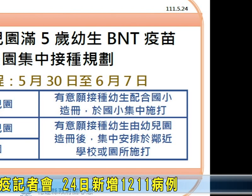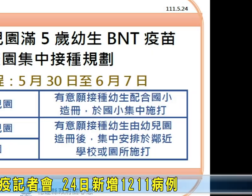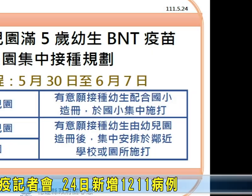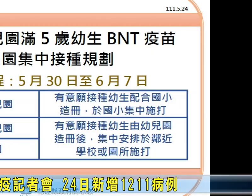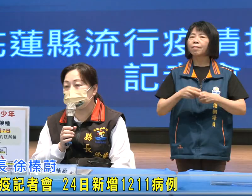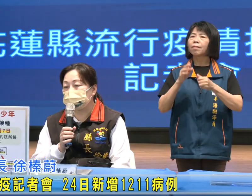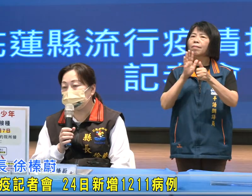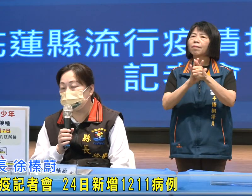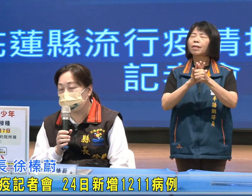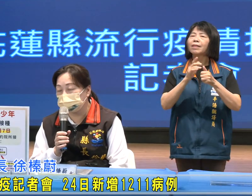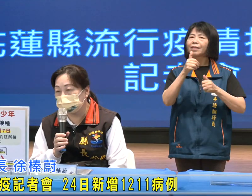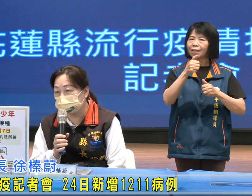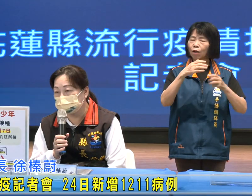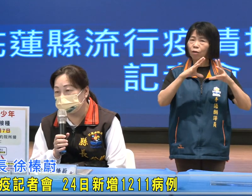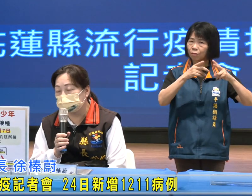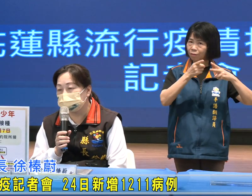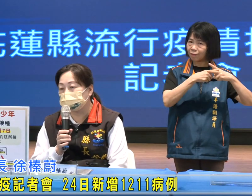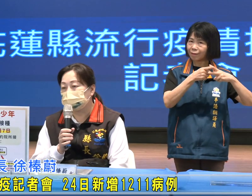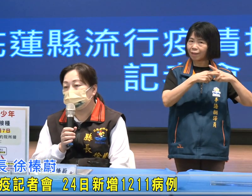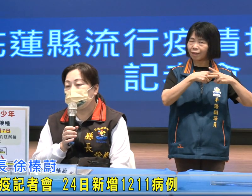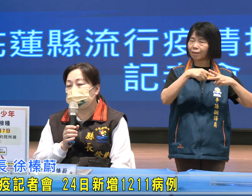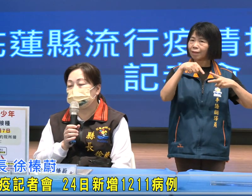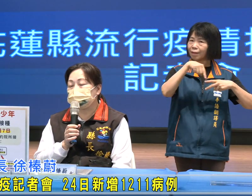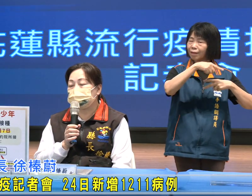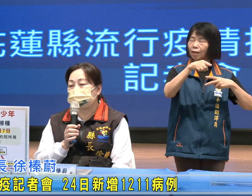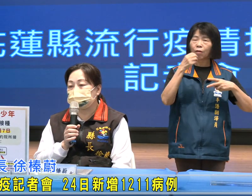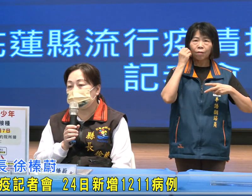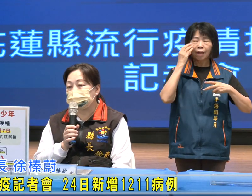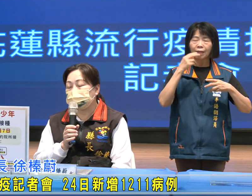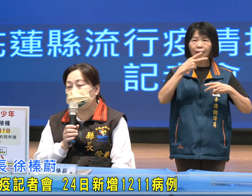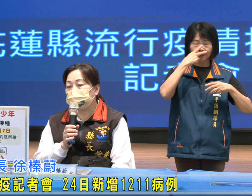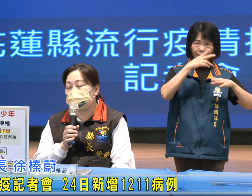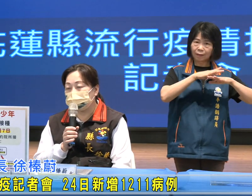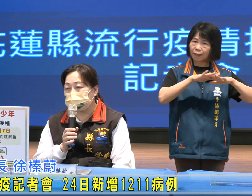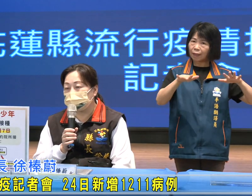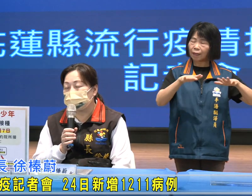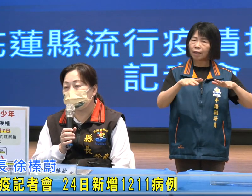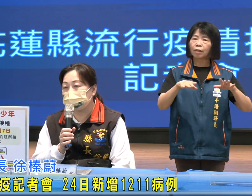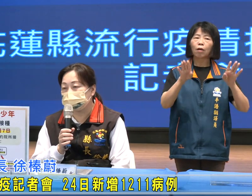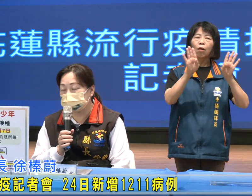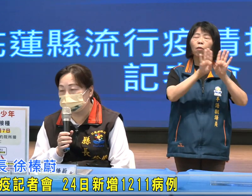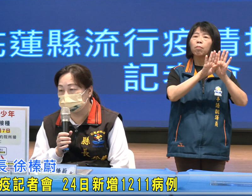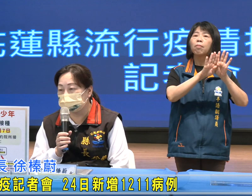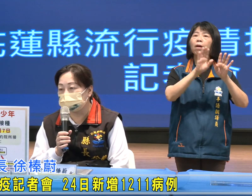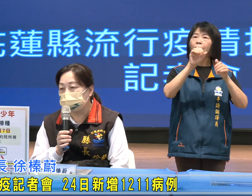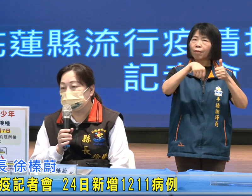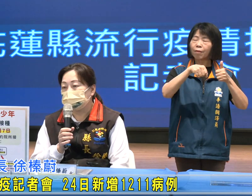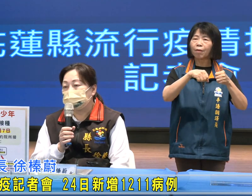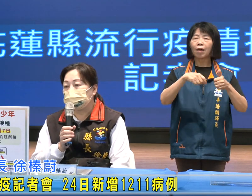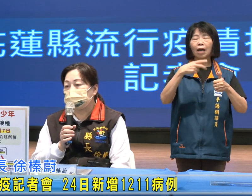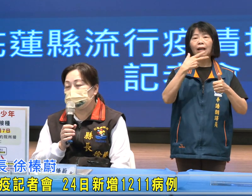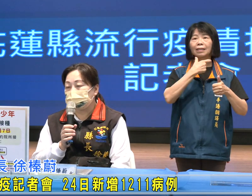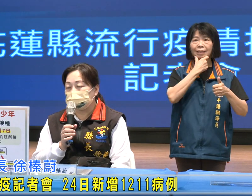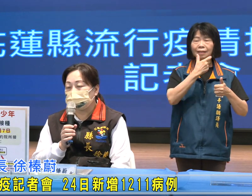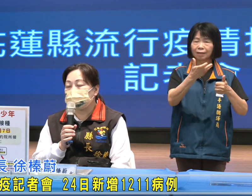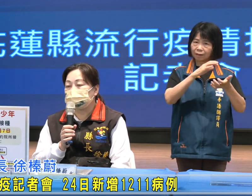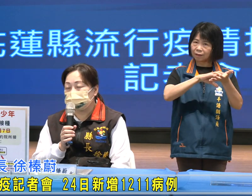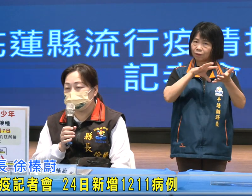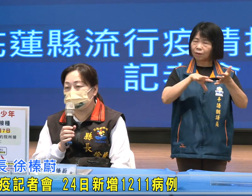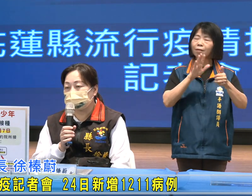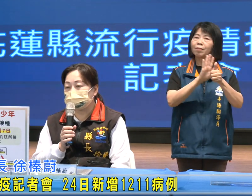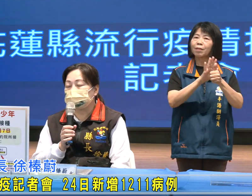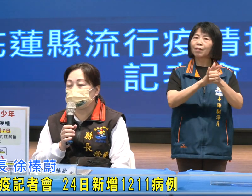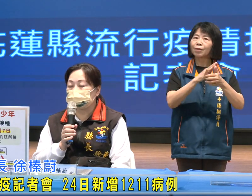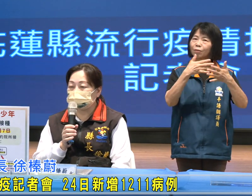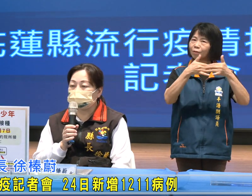谢谢国小端的花莲市吉安，由门诺和慈济来帮忙